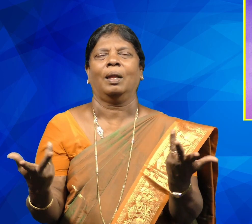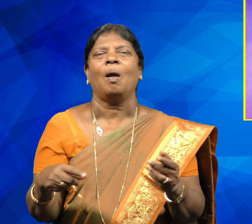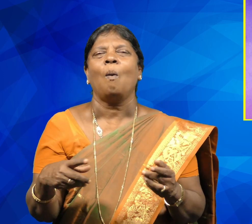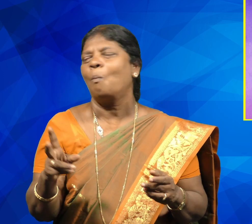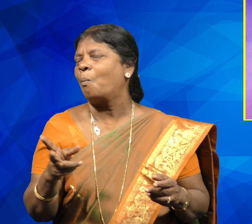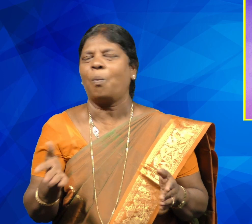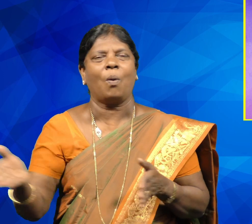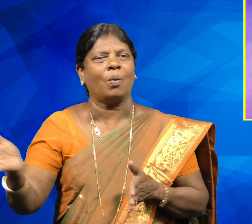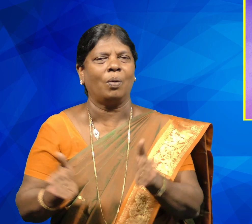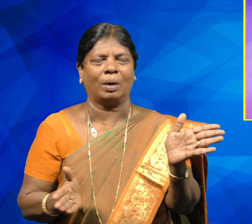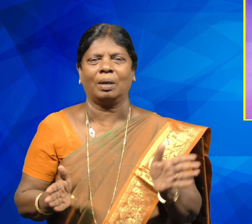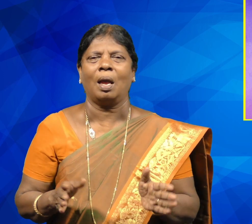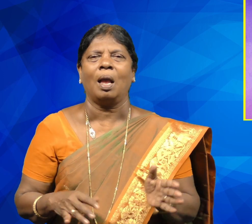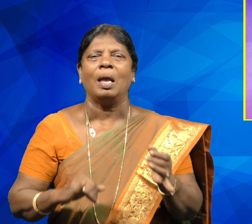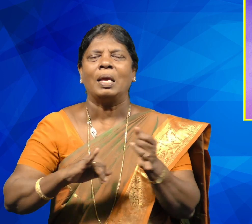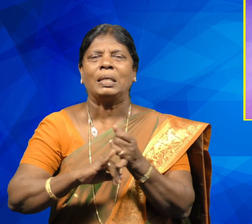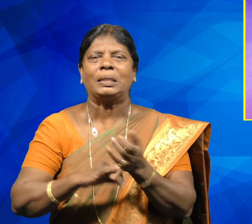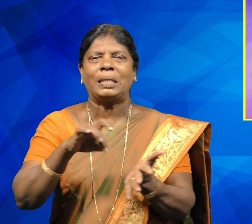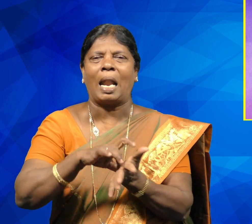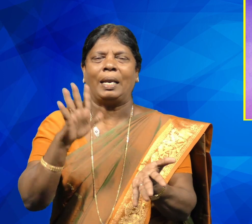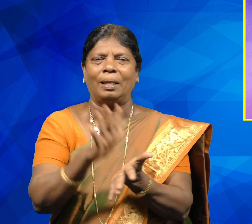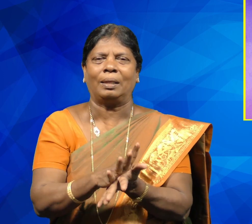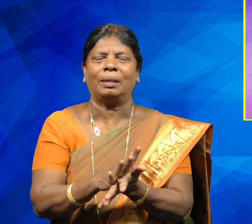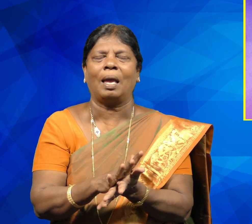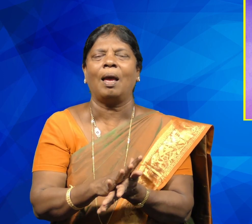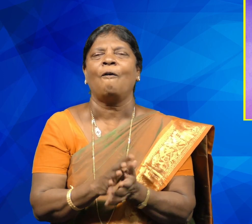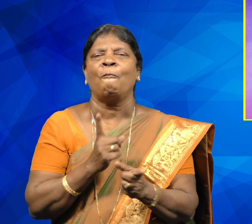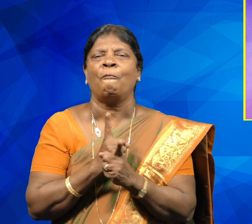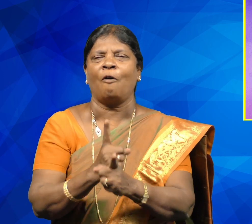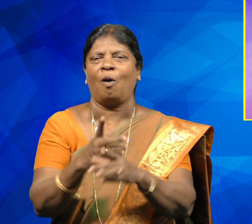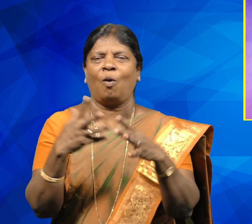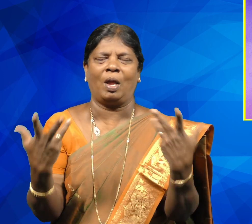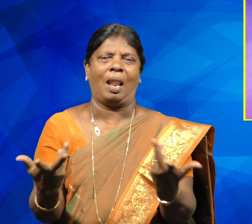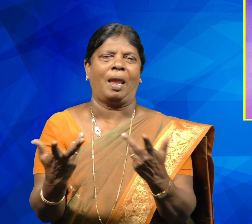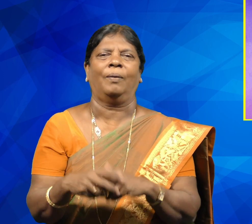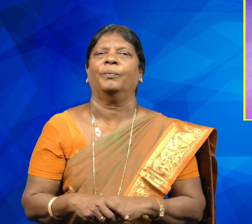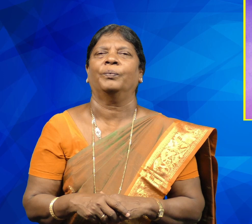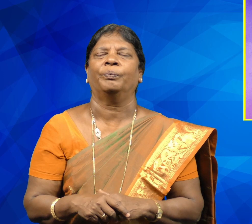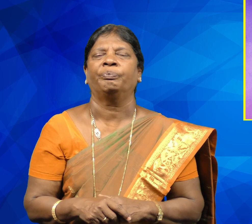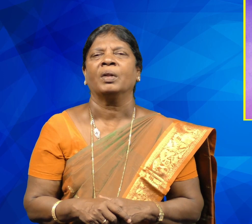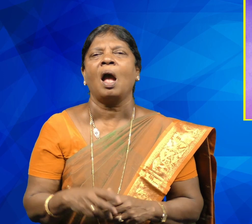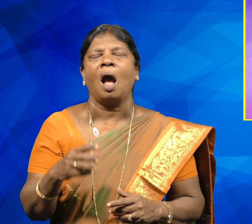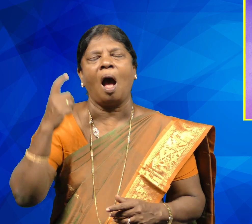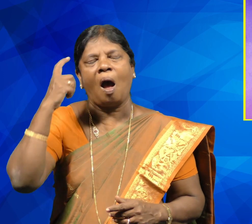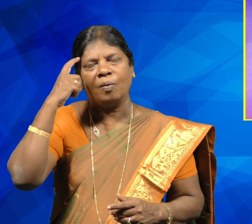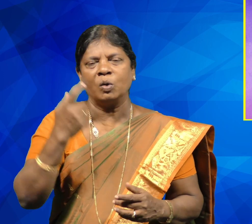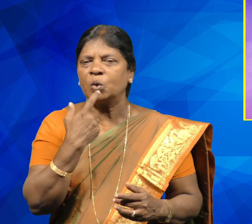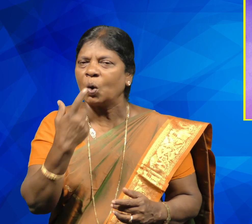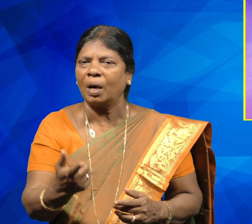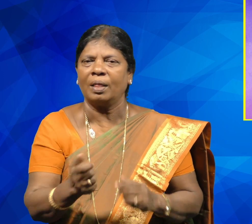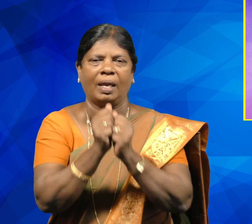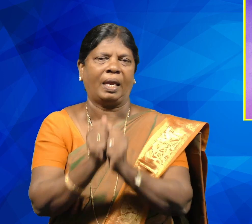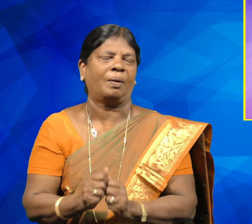பலவிதமான போக்குவரத்து பாதுகாப்பாக இருப்பதற்காக கொடுக்கப்படுகிற எச்சரிப்புகள்,